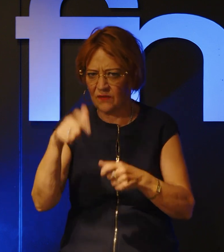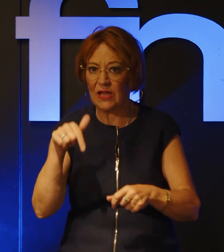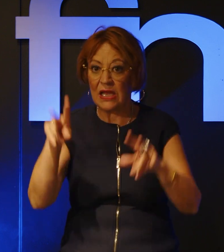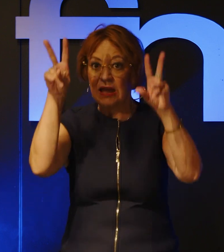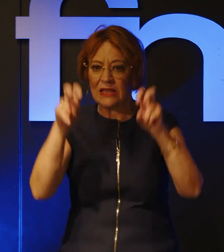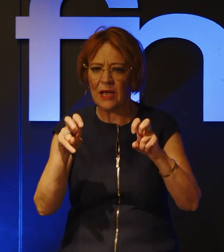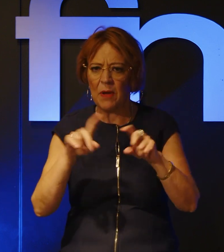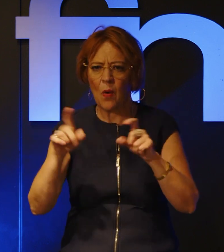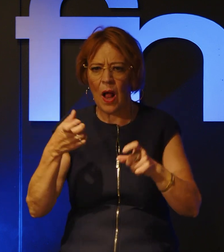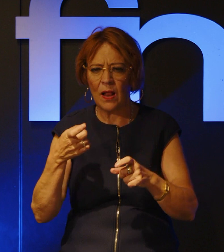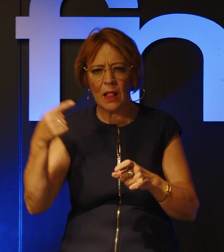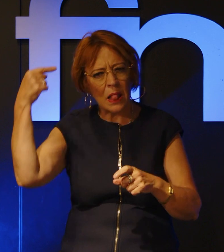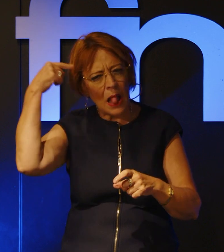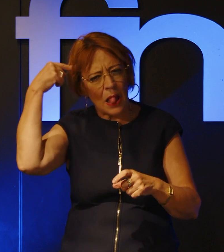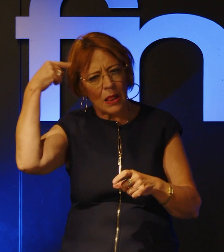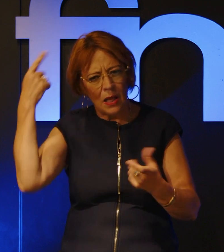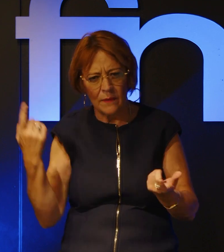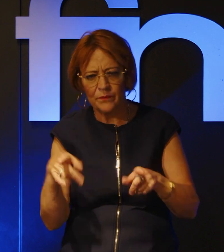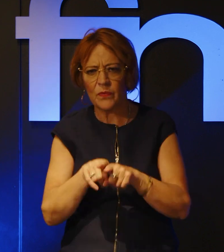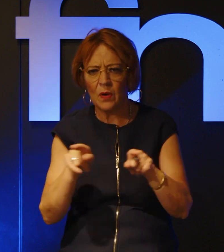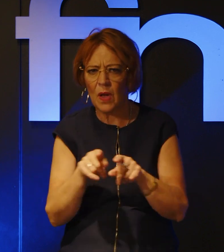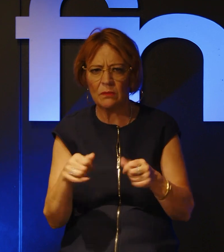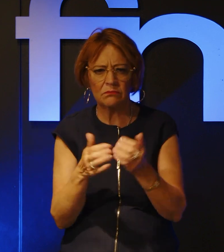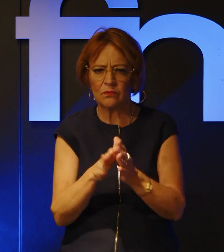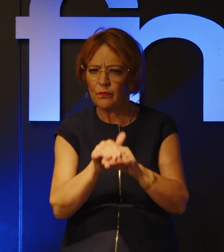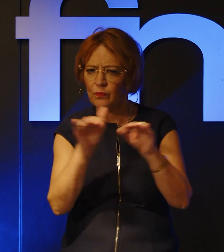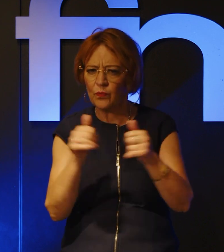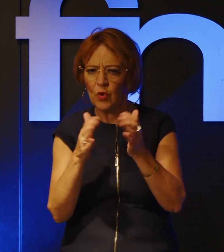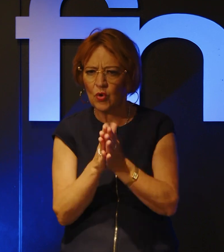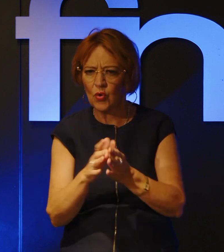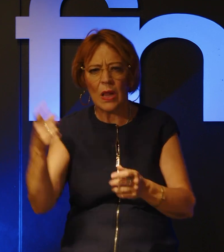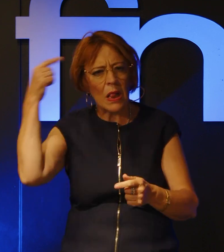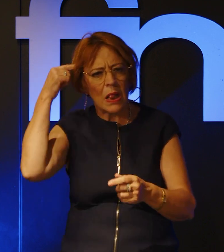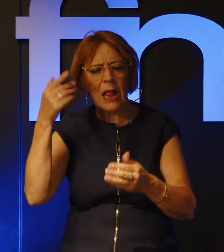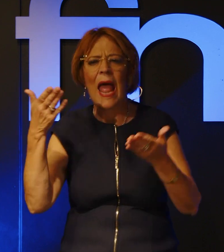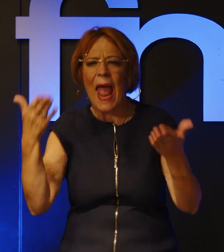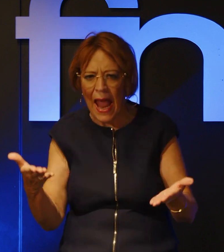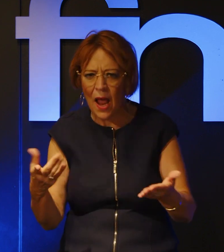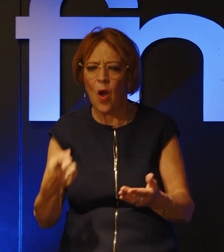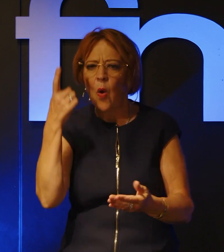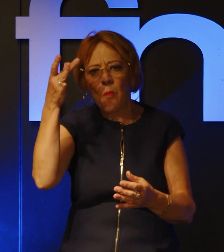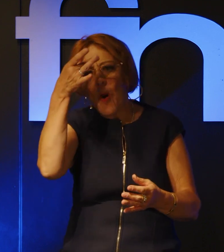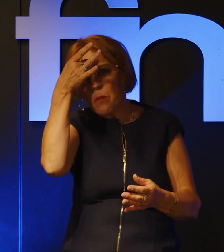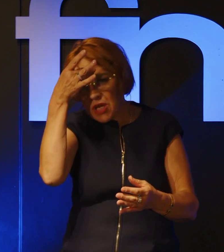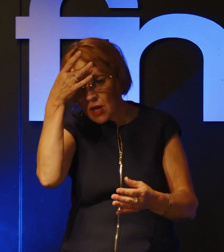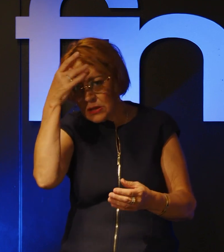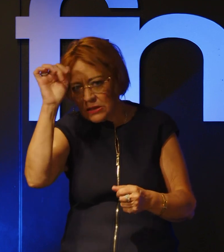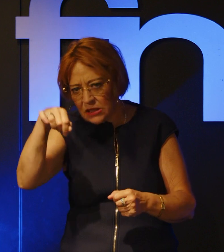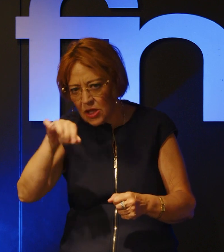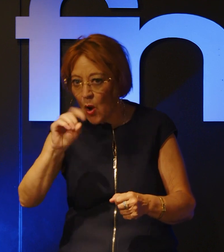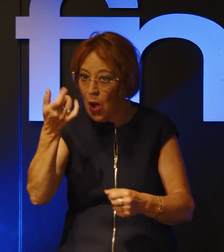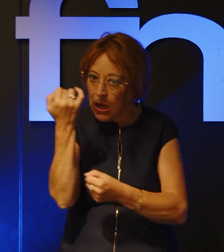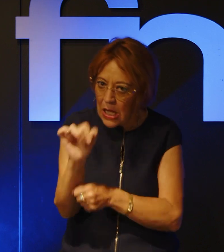tema preconceito de uma forma abrangente e transversal entendendo que o preconceito é uma opinião favorável ou